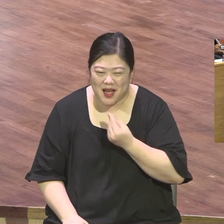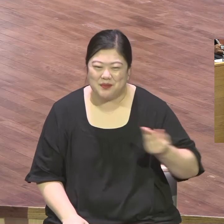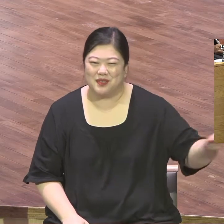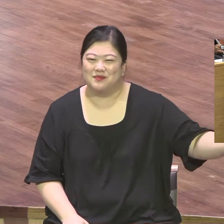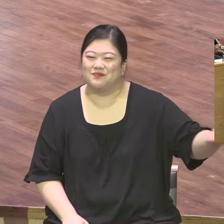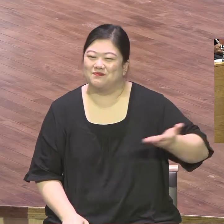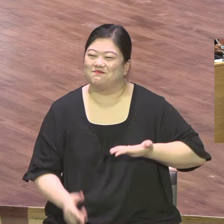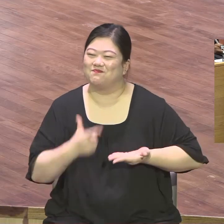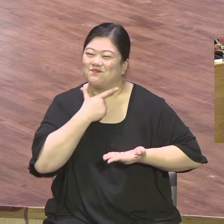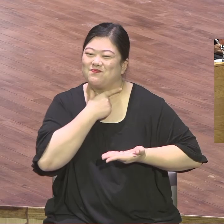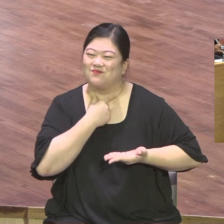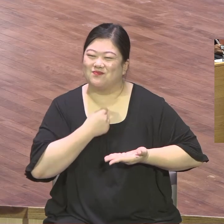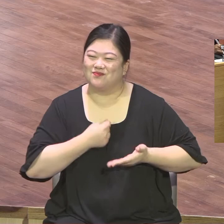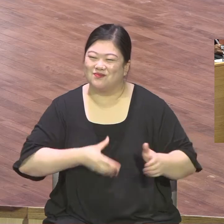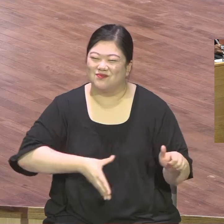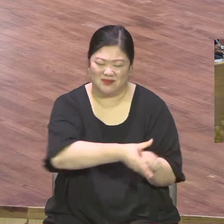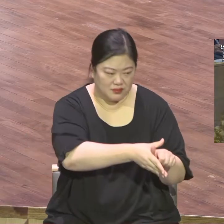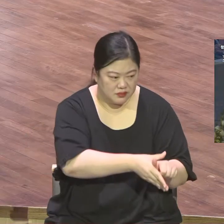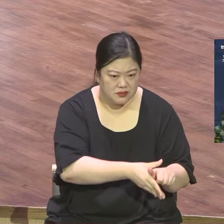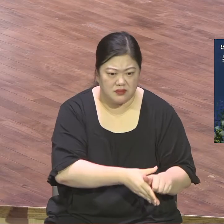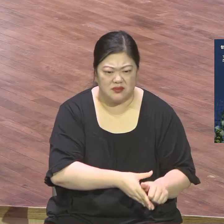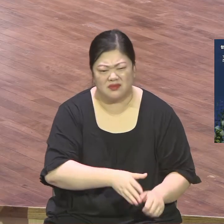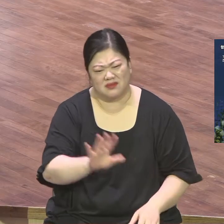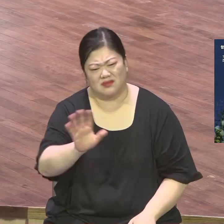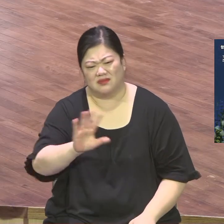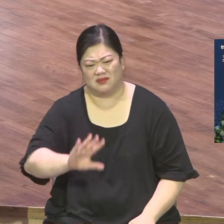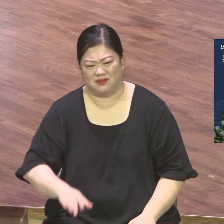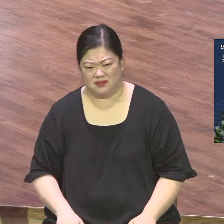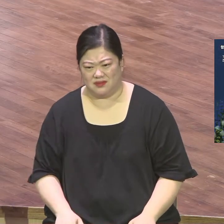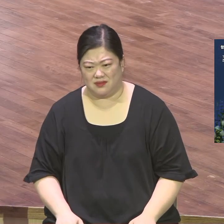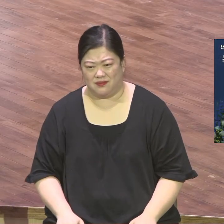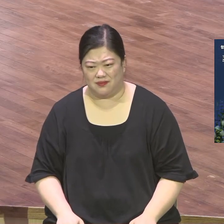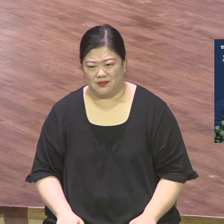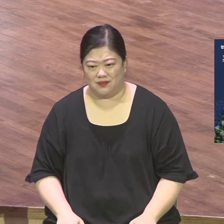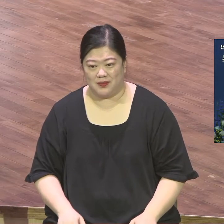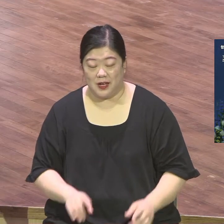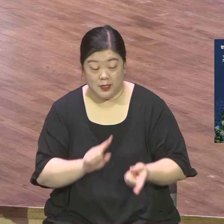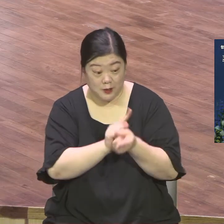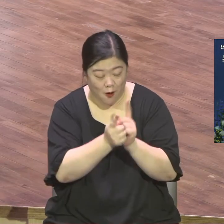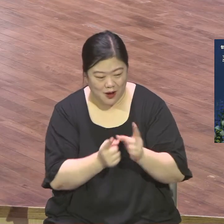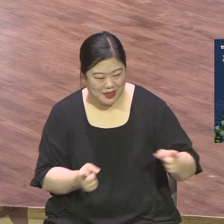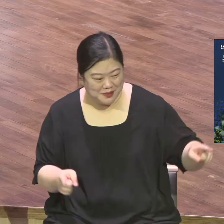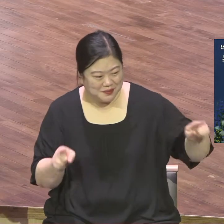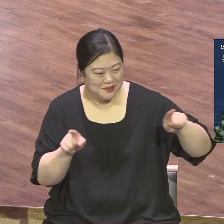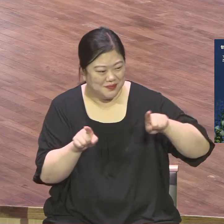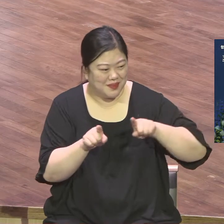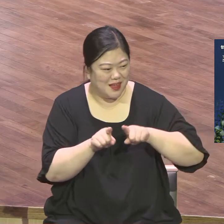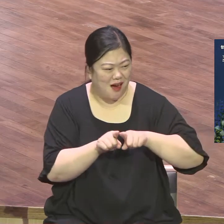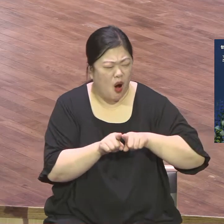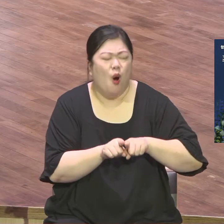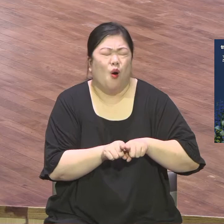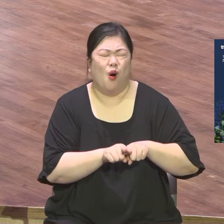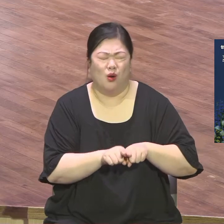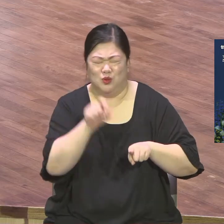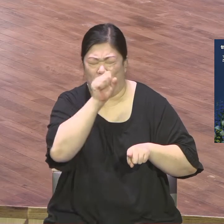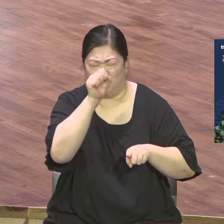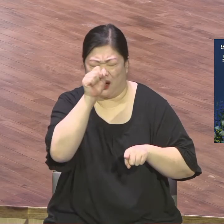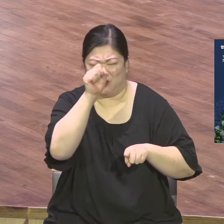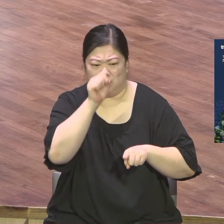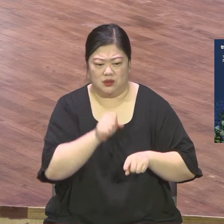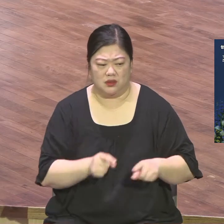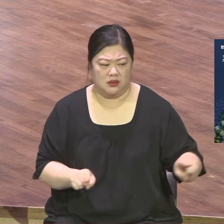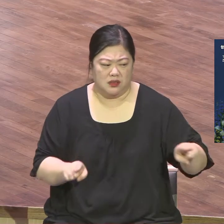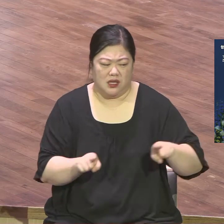같이 있는 것이, 함께 있는 것이 너무 좋아. 이 정상이에요. 사실 우리의